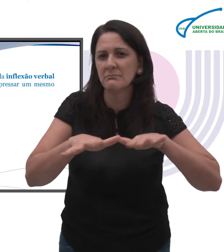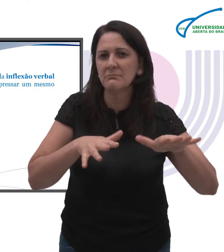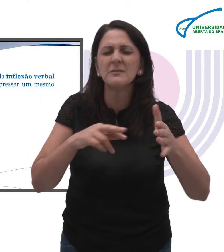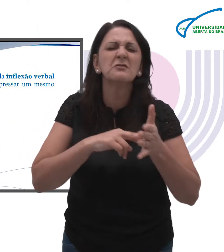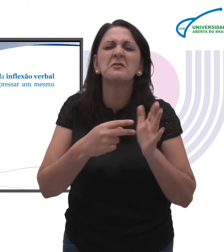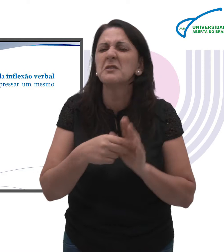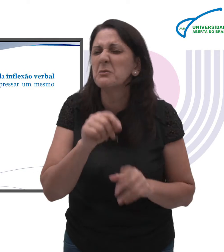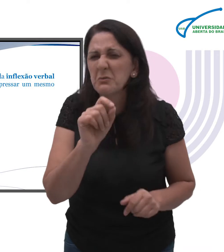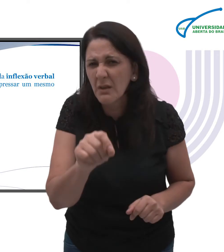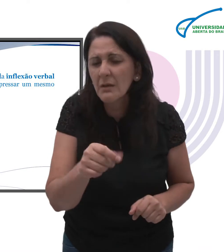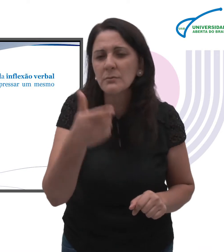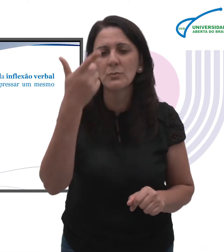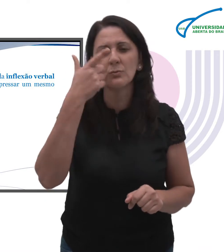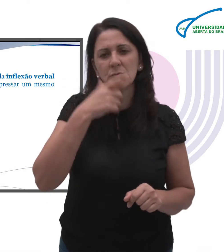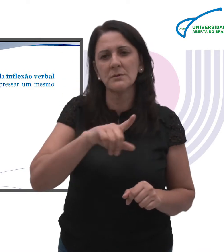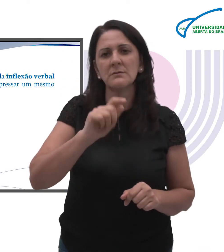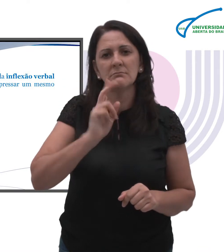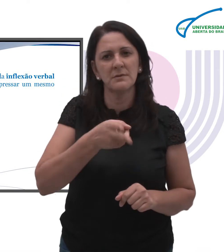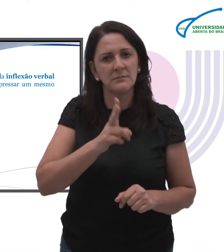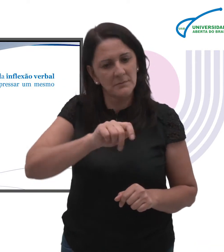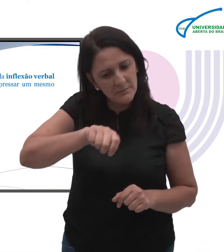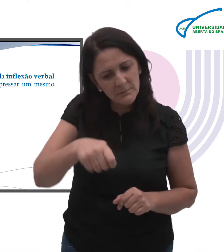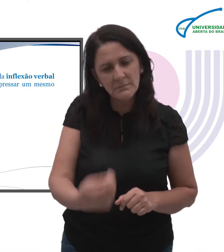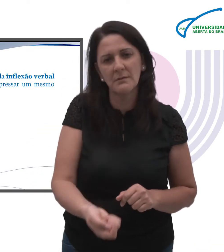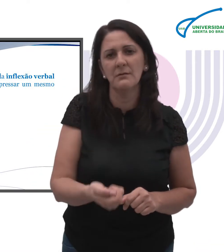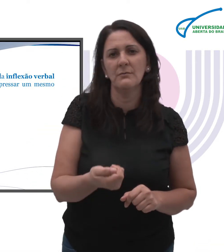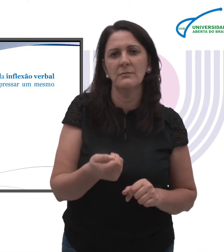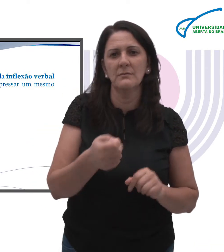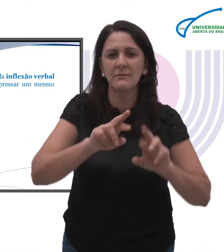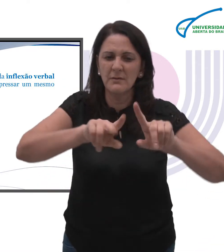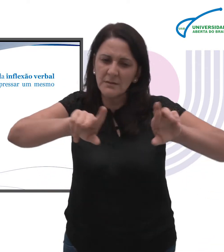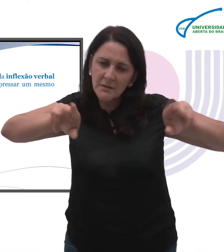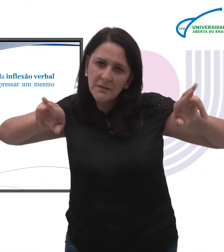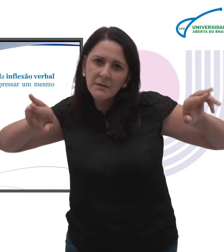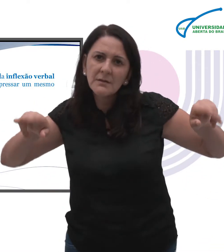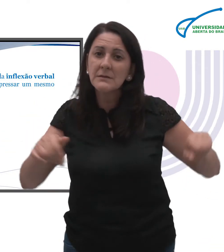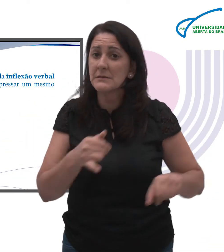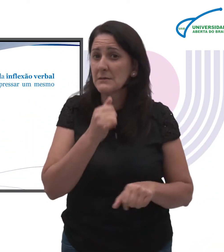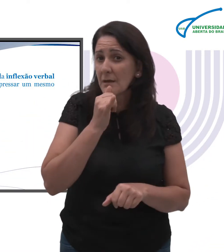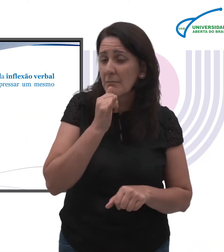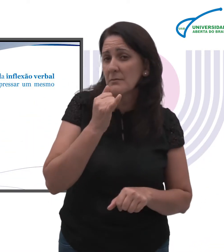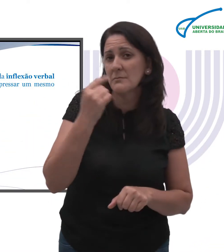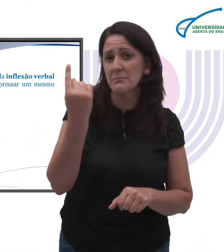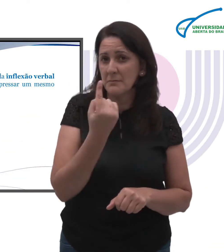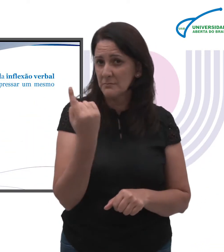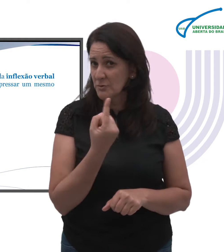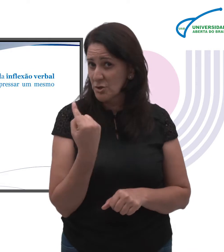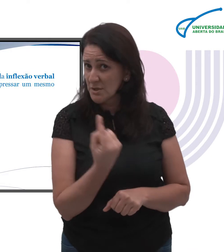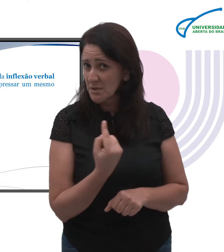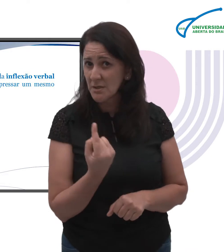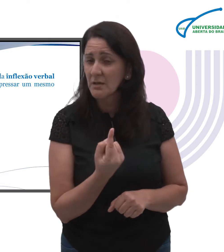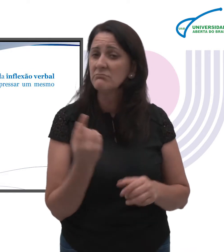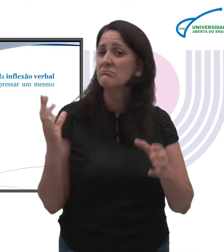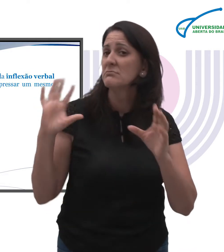seja, a criança já consegue expressar o mesmo sinal em suas diferentes formas,